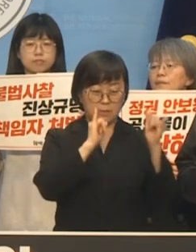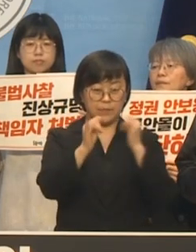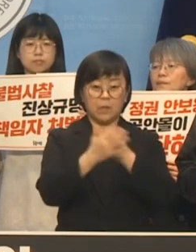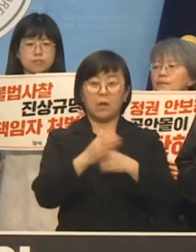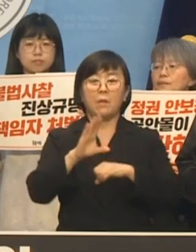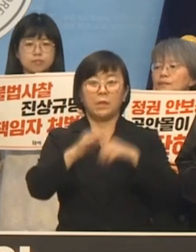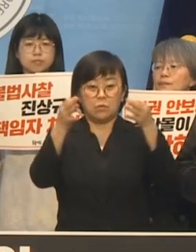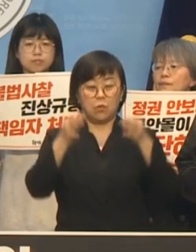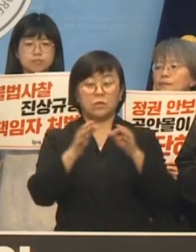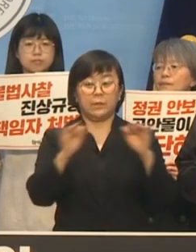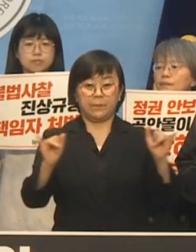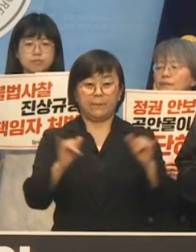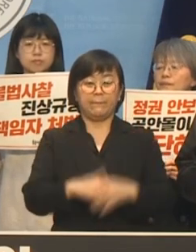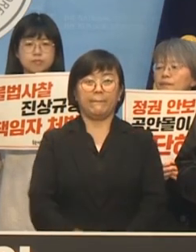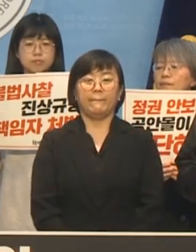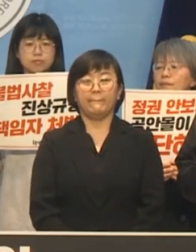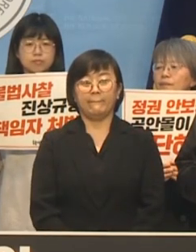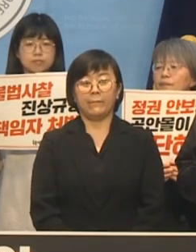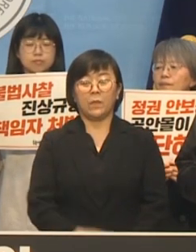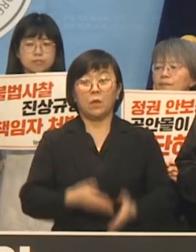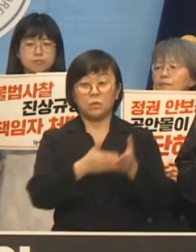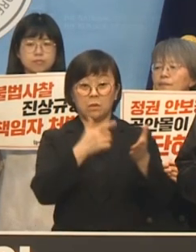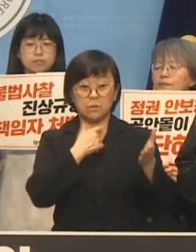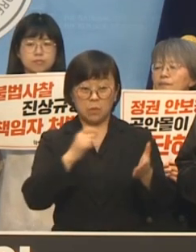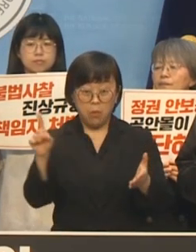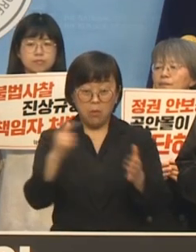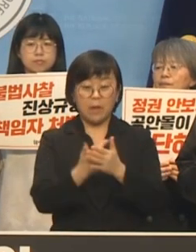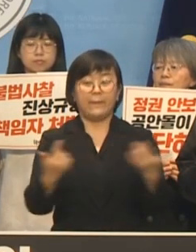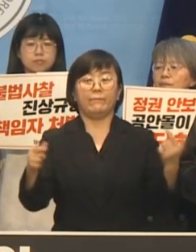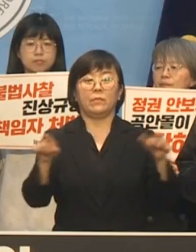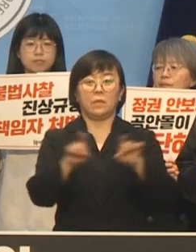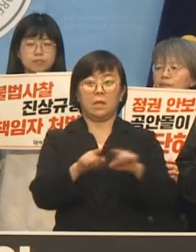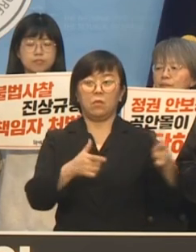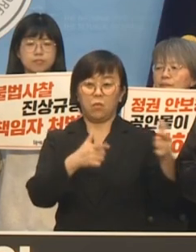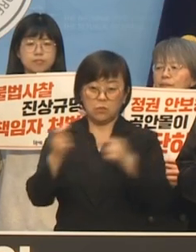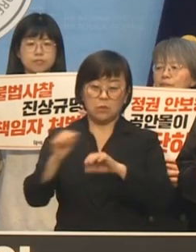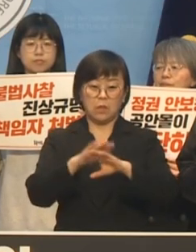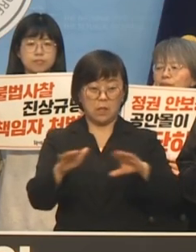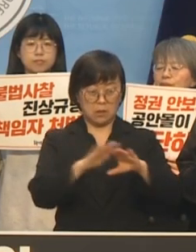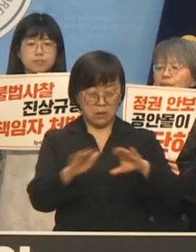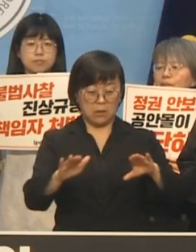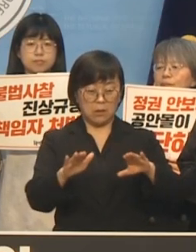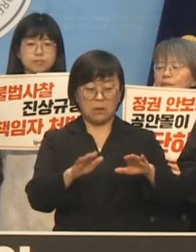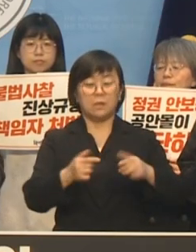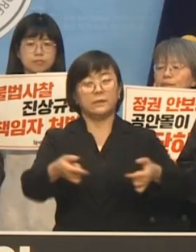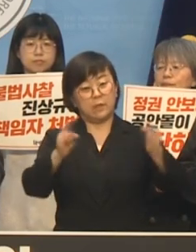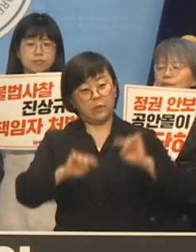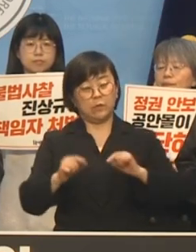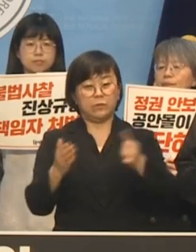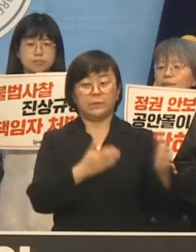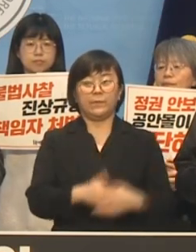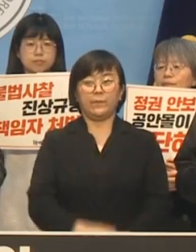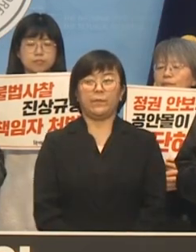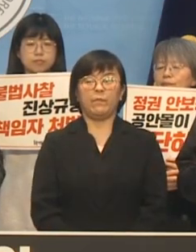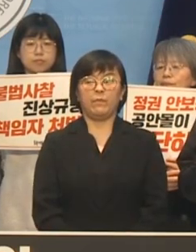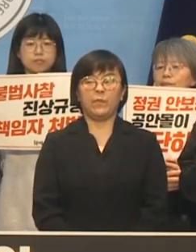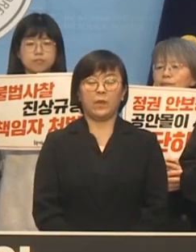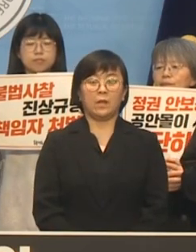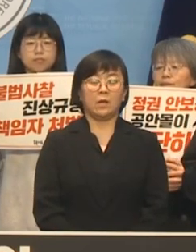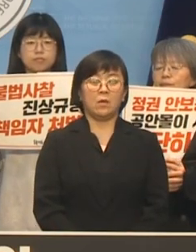방송을 보시는 분들께 요청드리겠습니다. 함께 공동 대응에 나서 주시기 바랍니다.